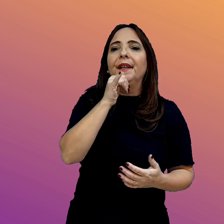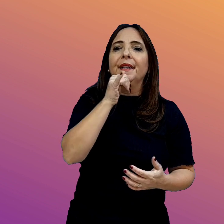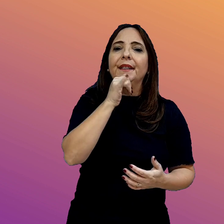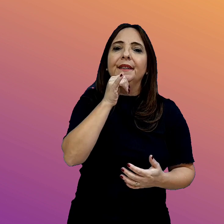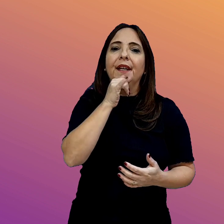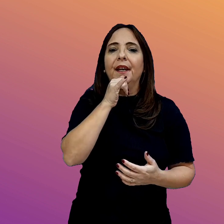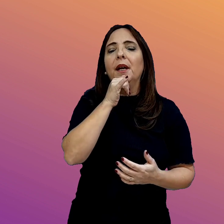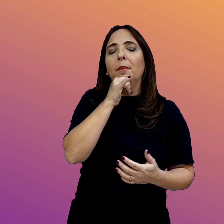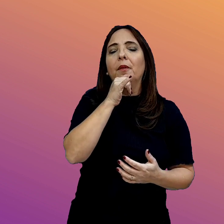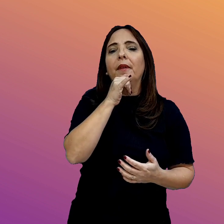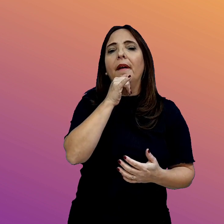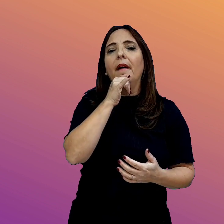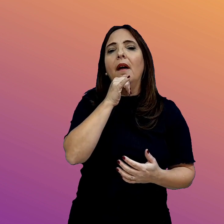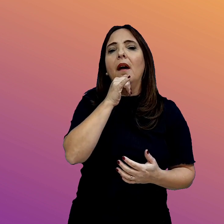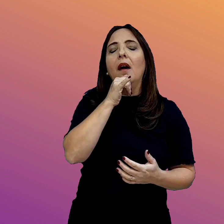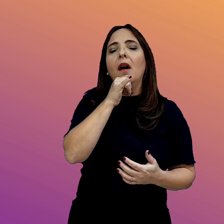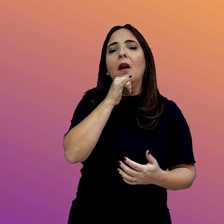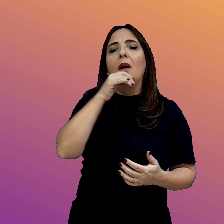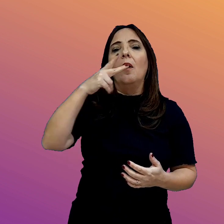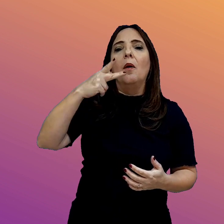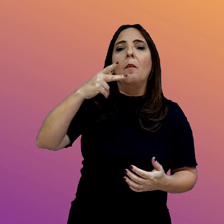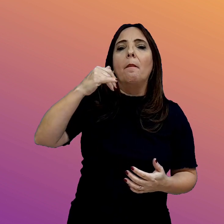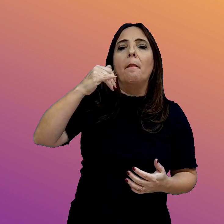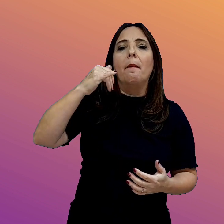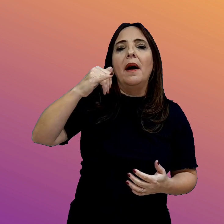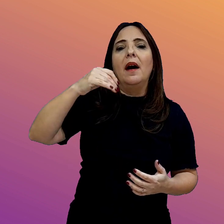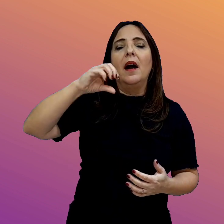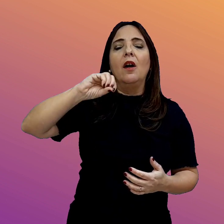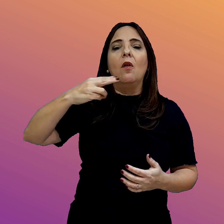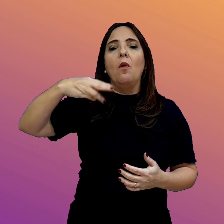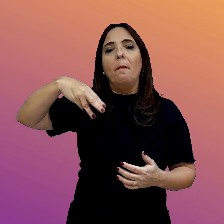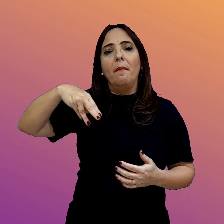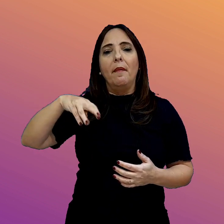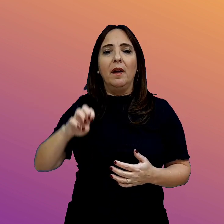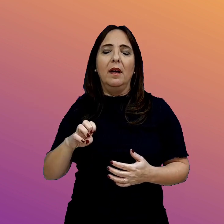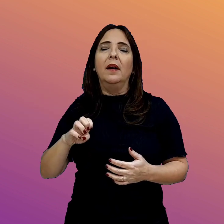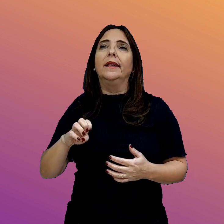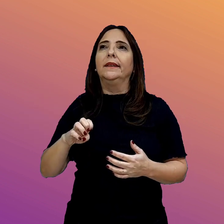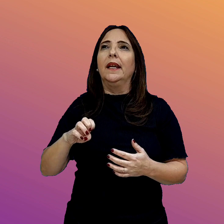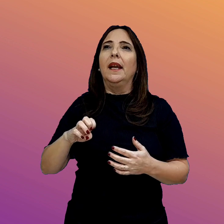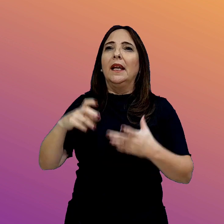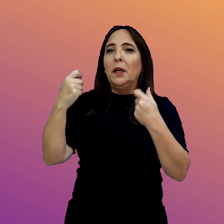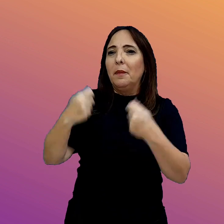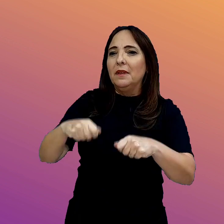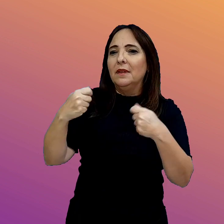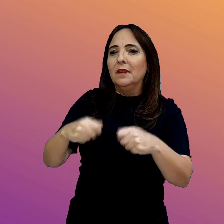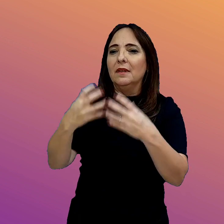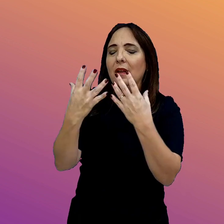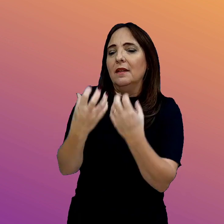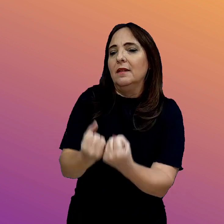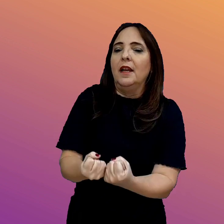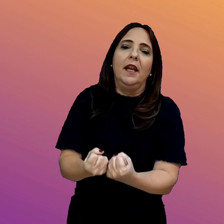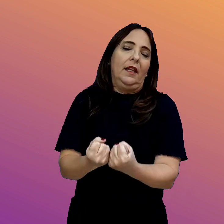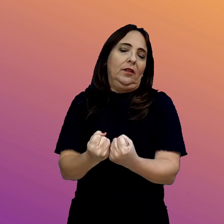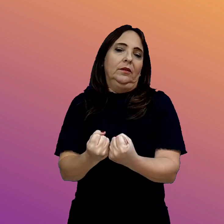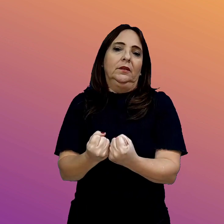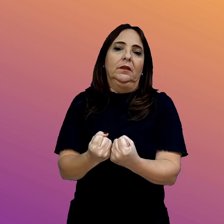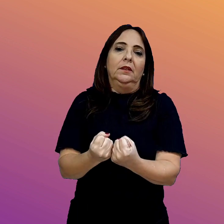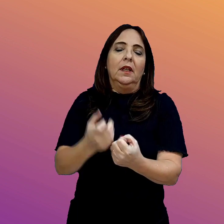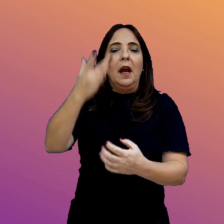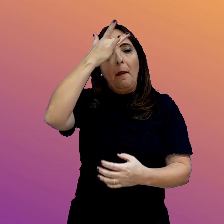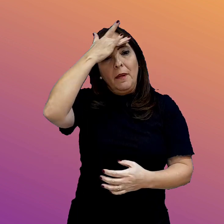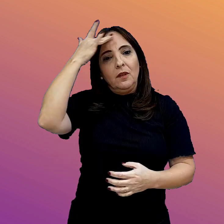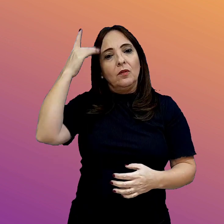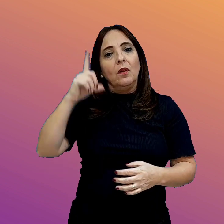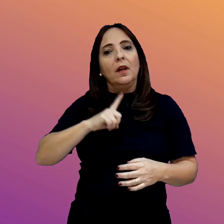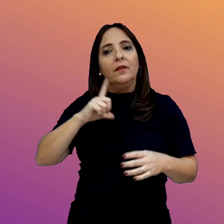eu preciso ser aprovado, eu preciso ser querido, eu preciso ser amado. Essa pessoa tem dificuldade de dizer não para o